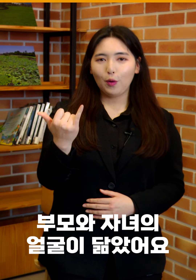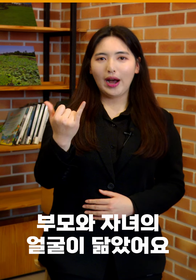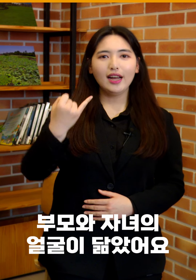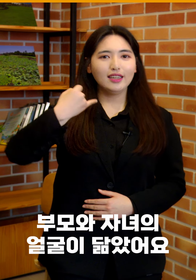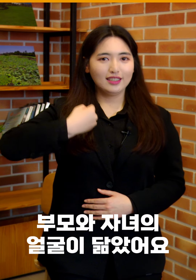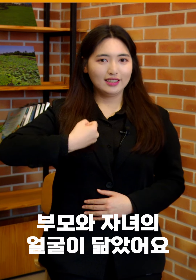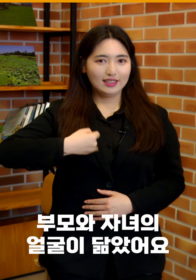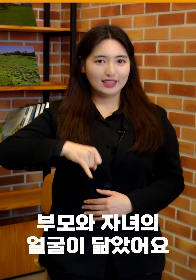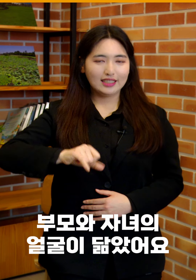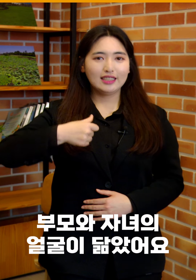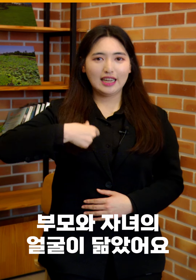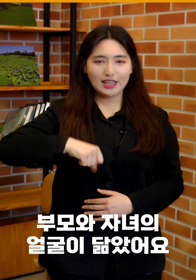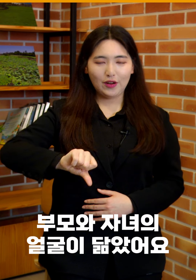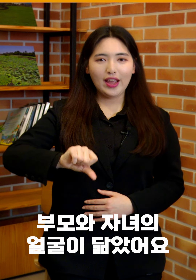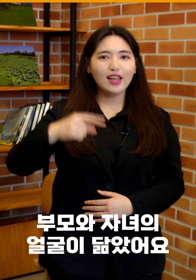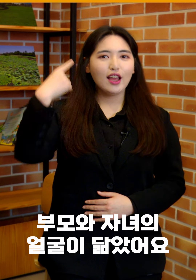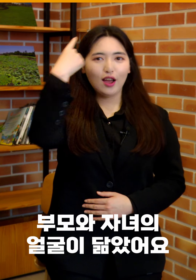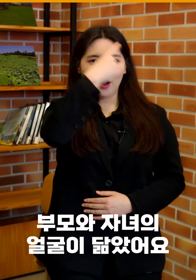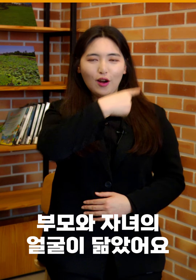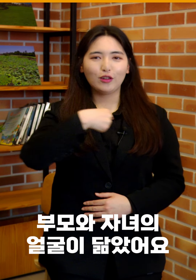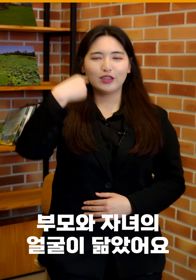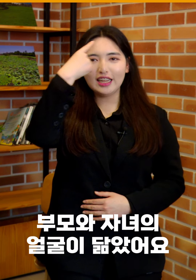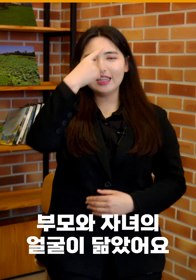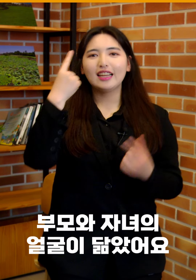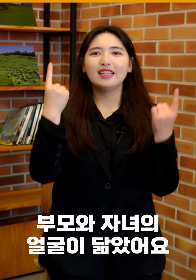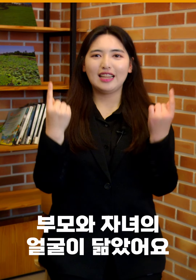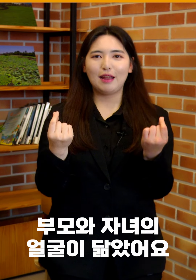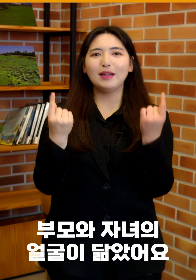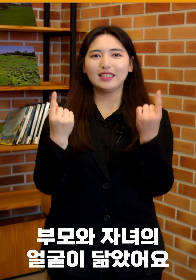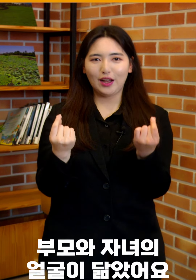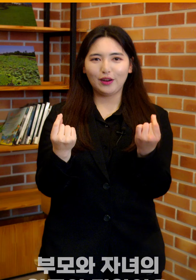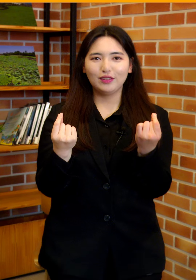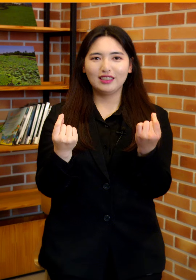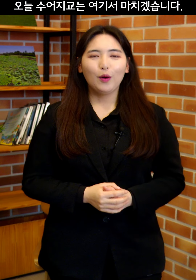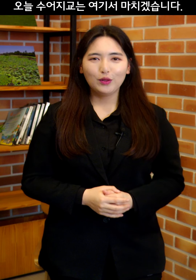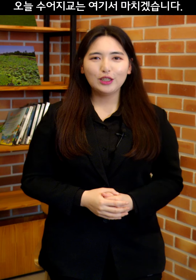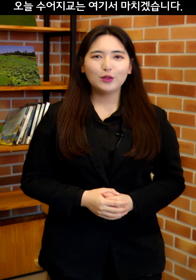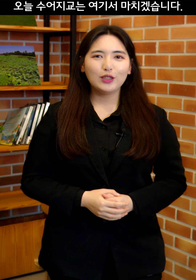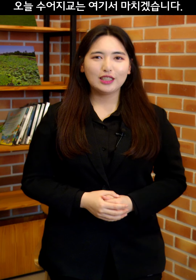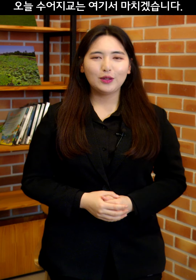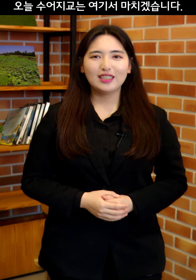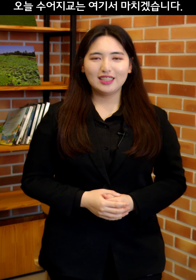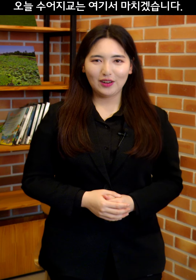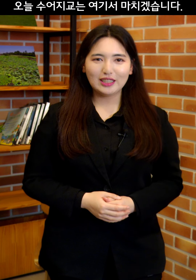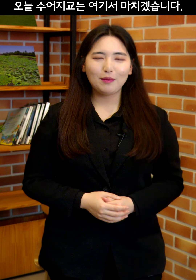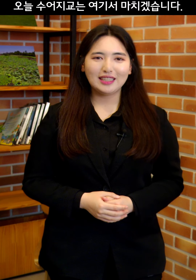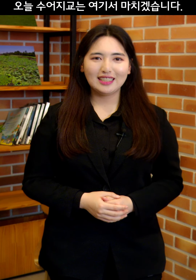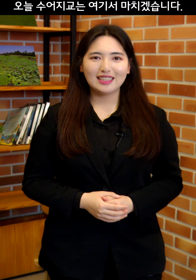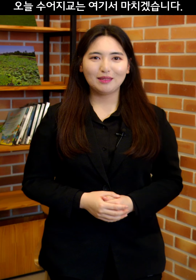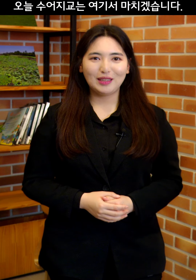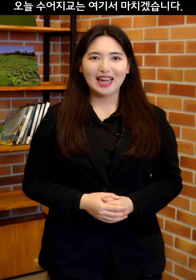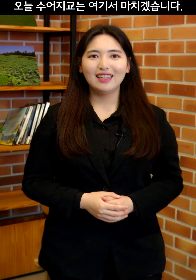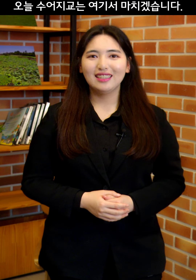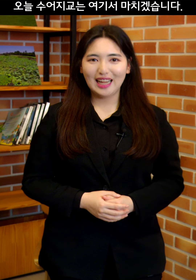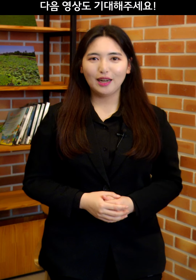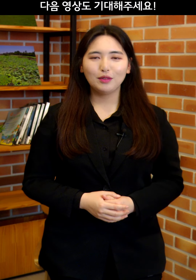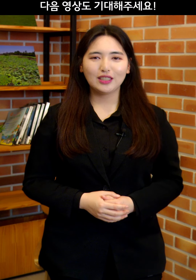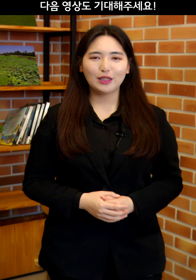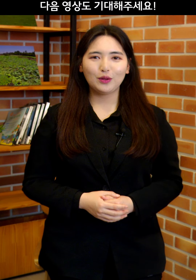부모와 자녀의 얼굴이 닮았어요. 오늘 수어 직연은 여기서 마치겠습니다. 다음 영상도